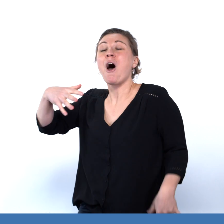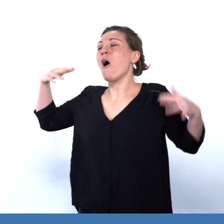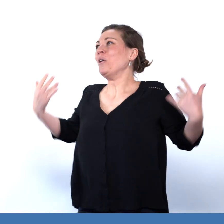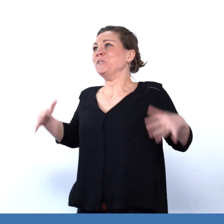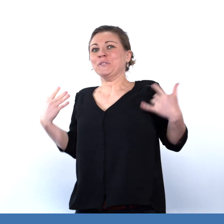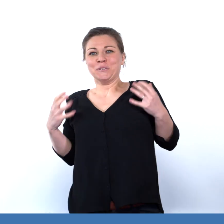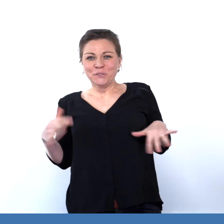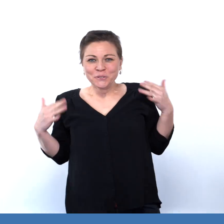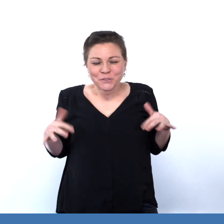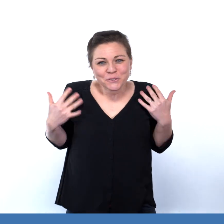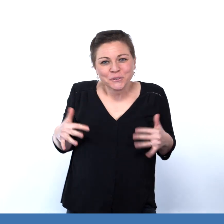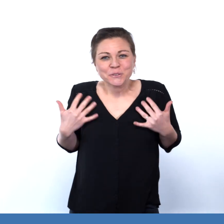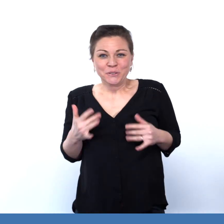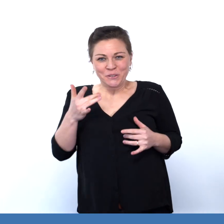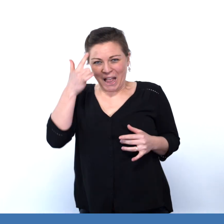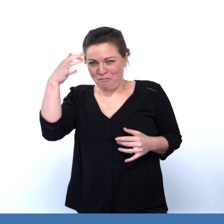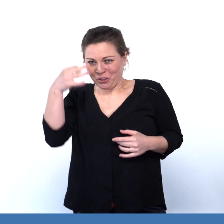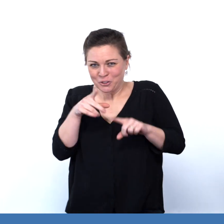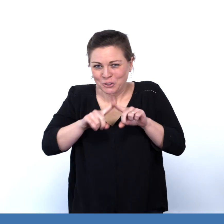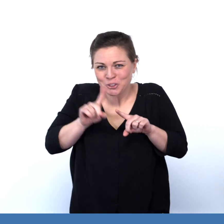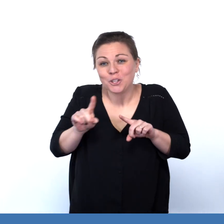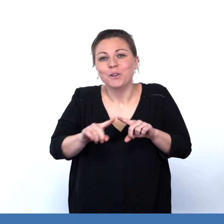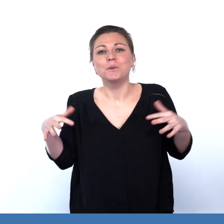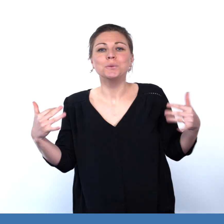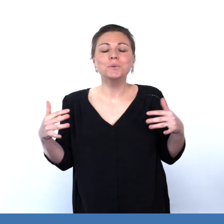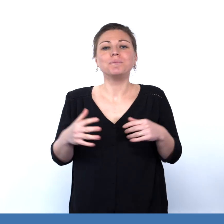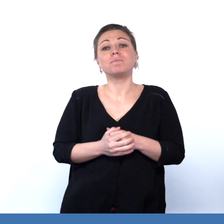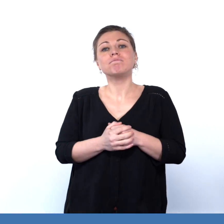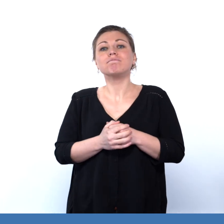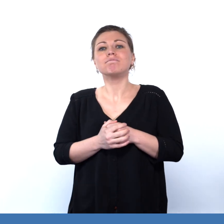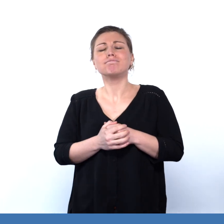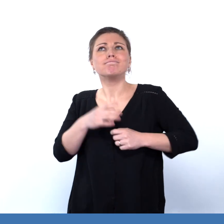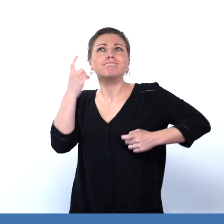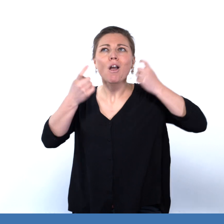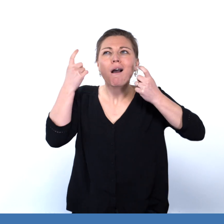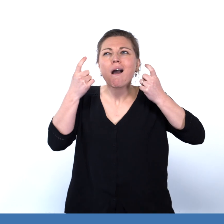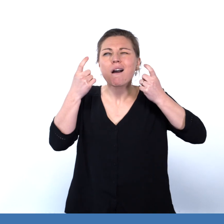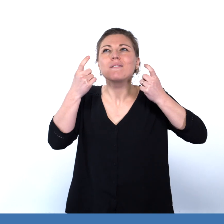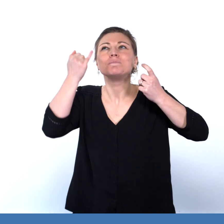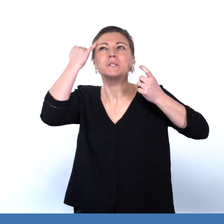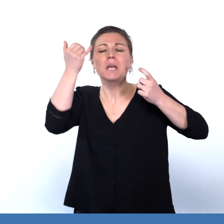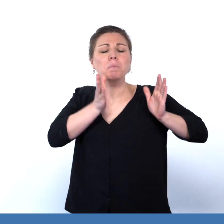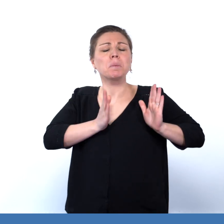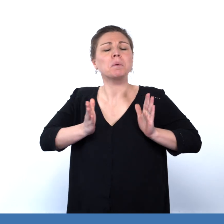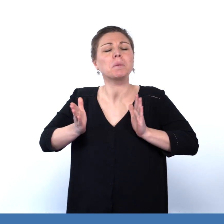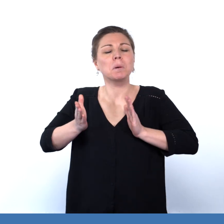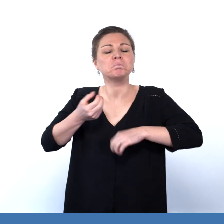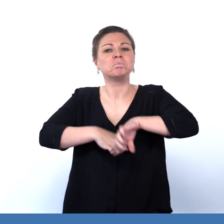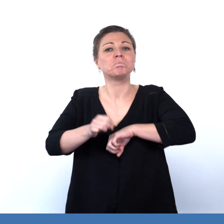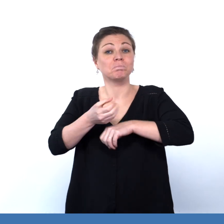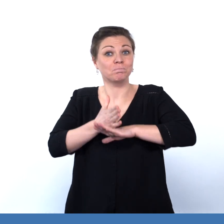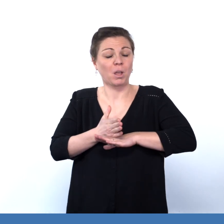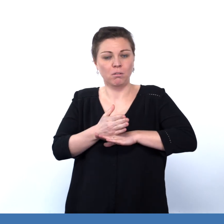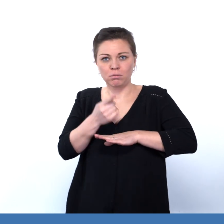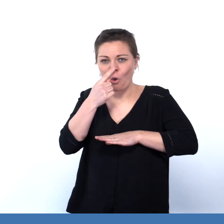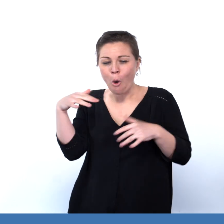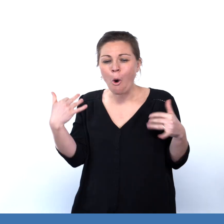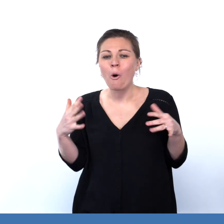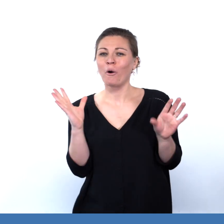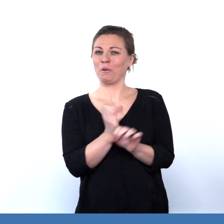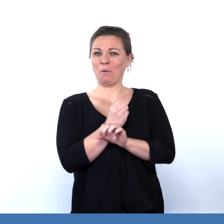waouh, j'ai une idée d'une invention. Et là, dans ma petite tête, j'ai commencé à réfléchir, à poser des idées. Et cette invention, moi, je la